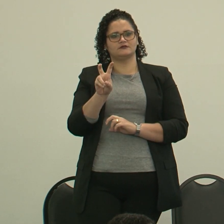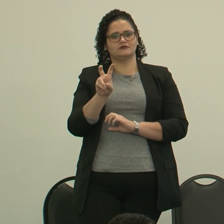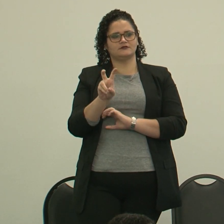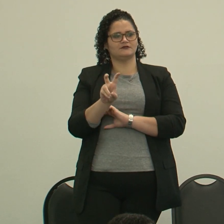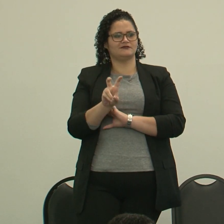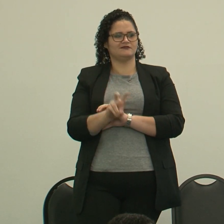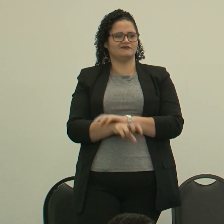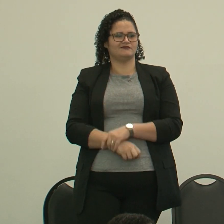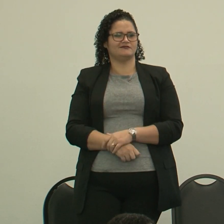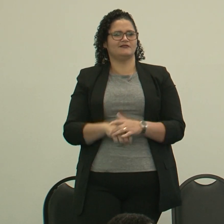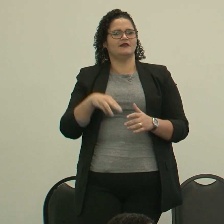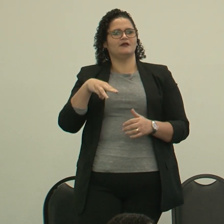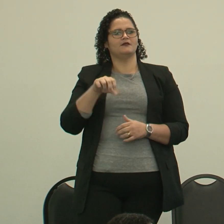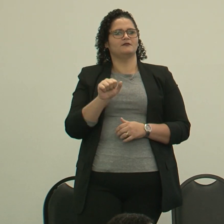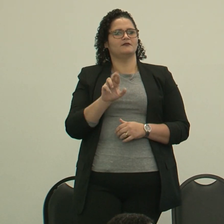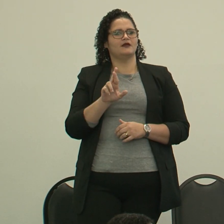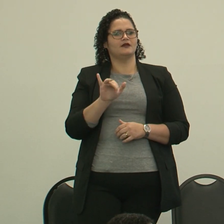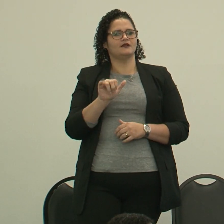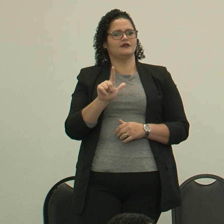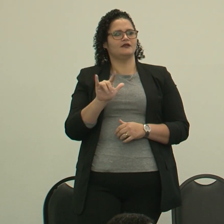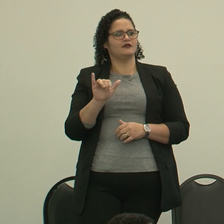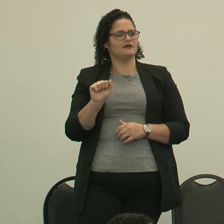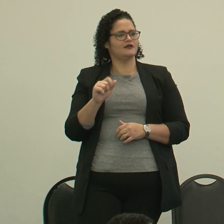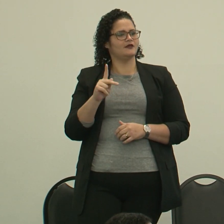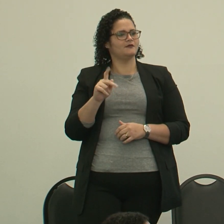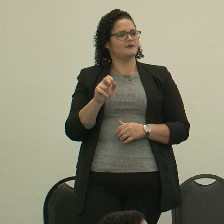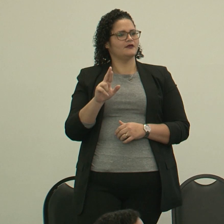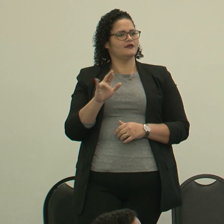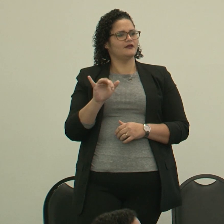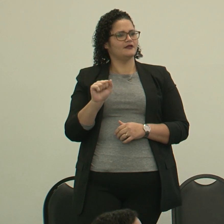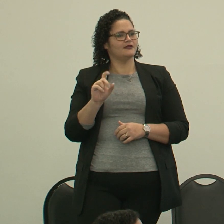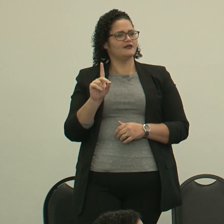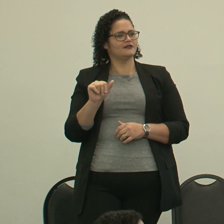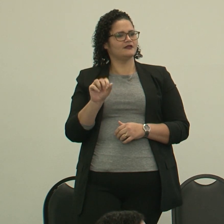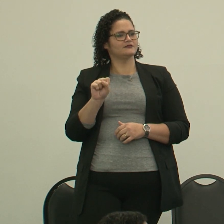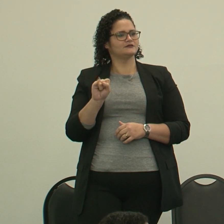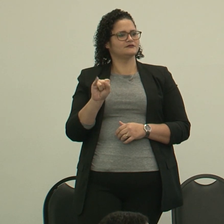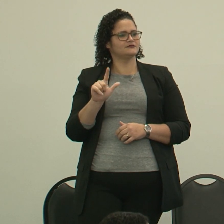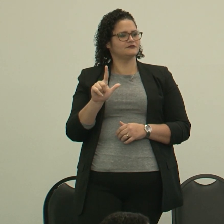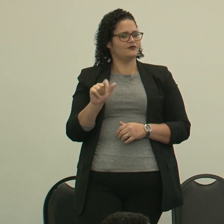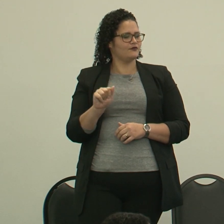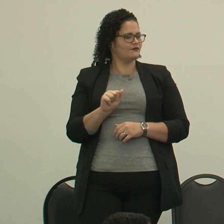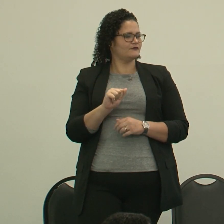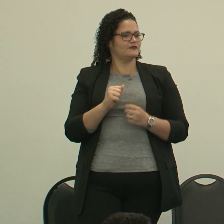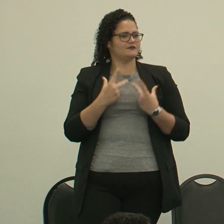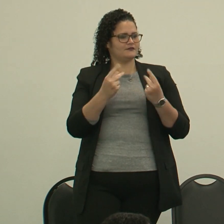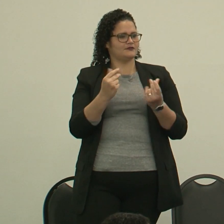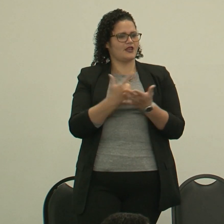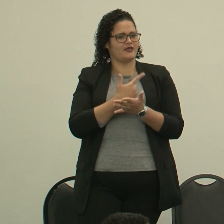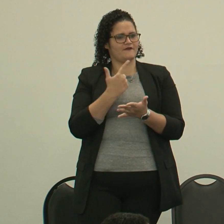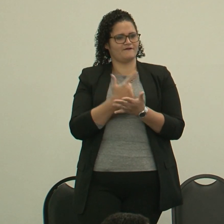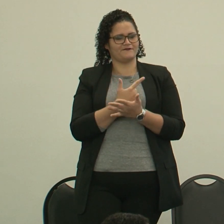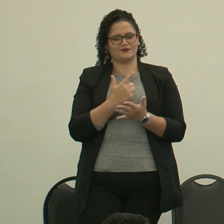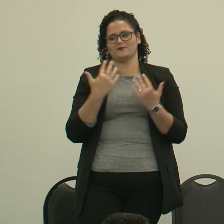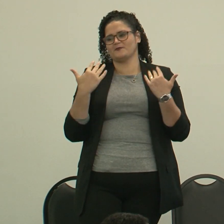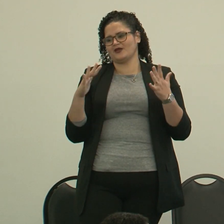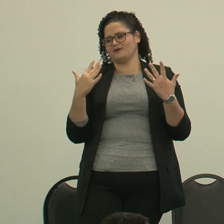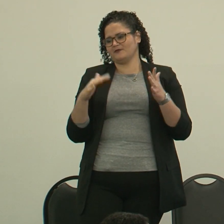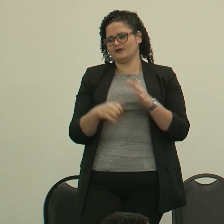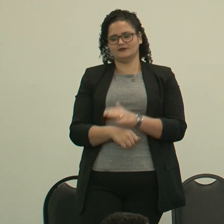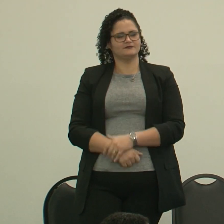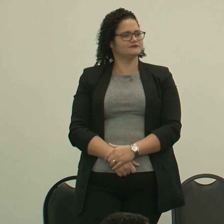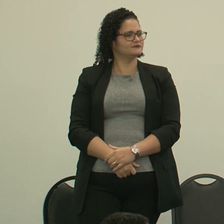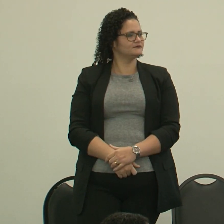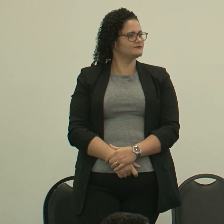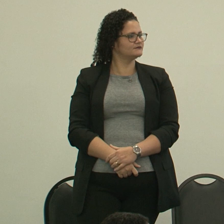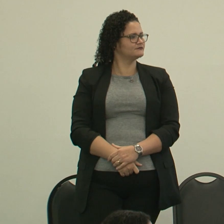Número 5, Marília Maria Pereira da Silva. Quem é? Marília, vai ganhar o livro. Parabéns. O